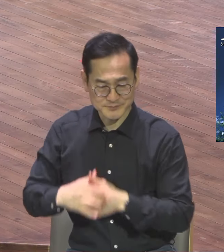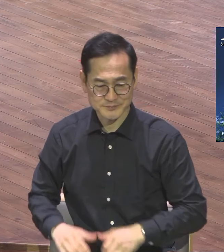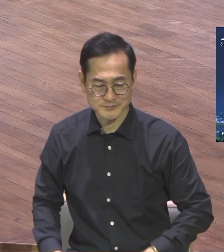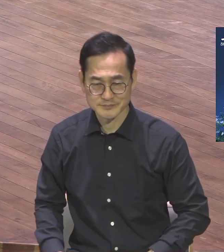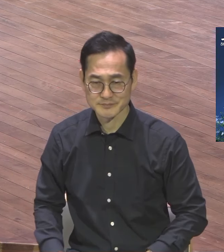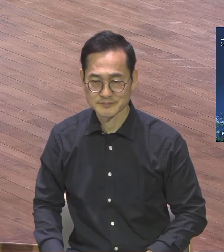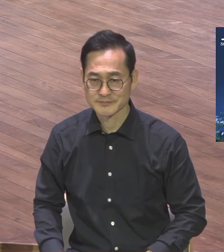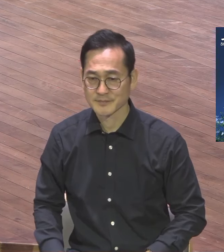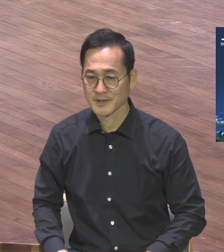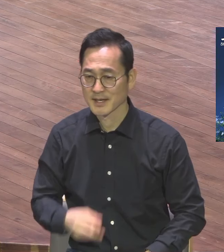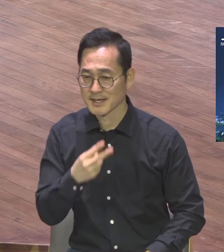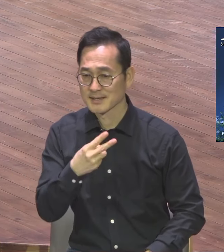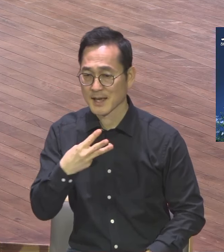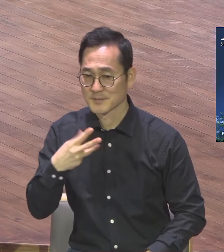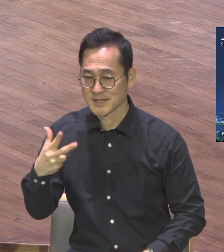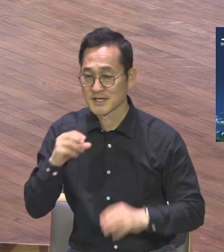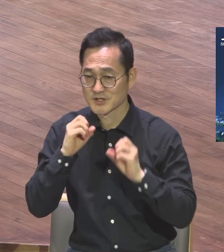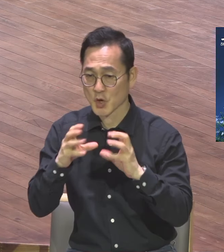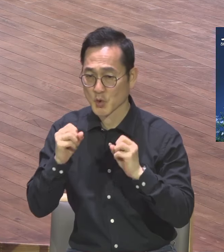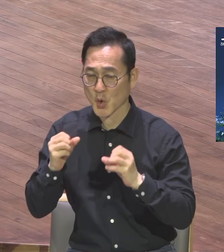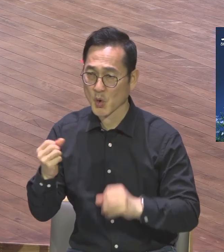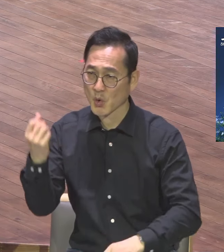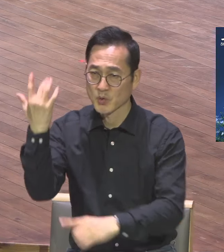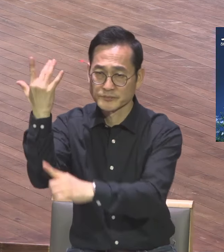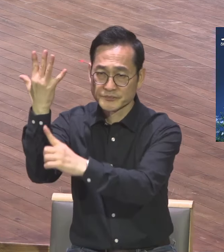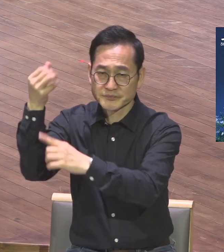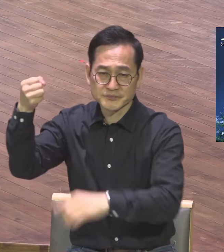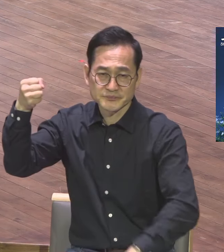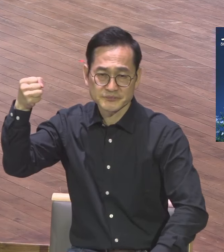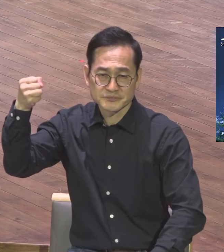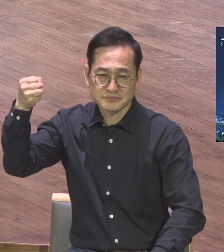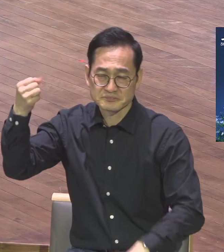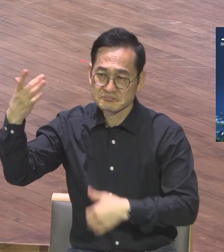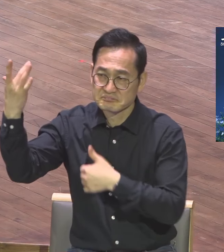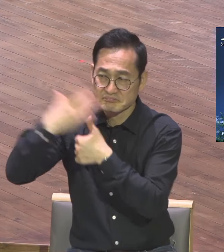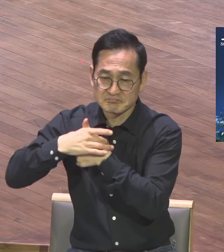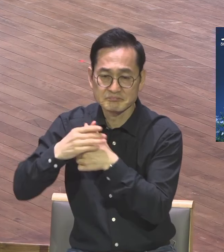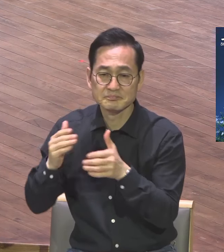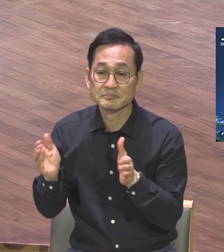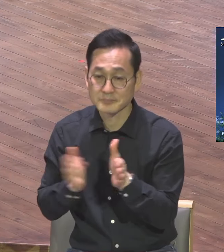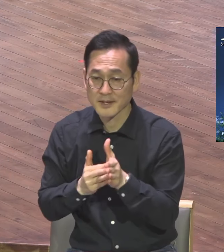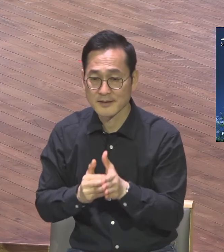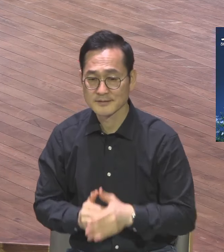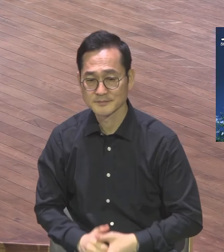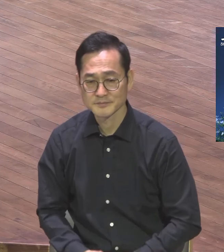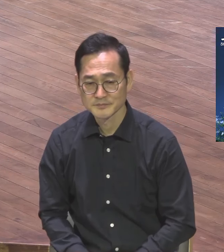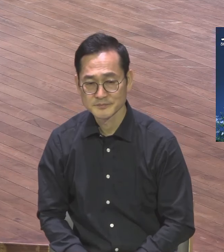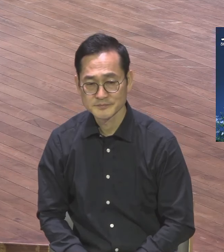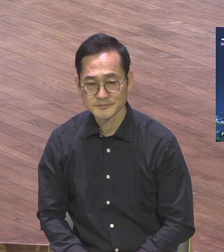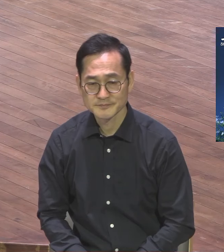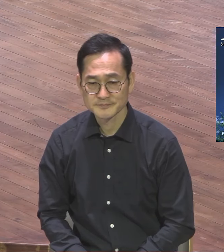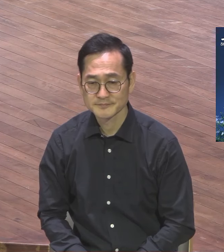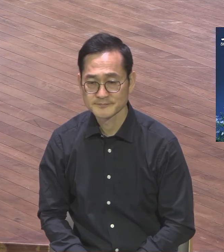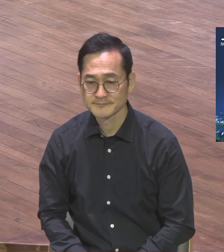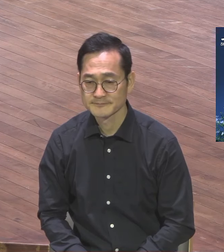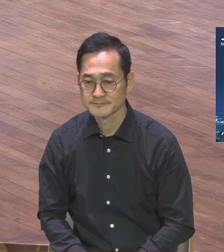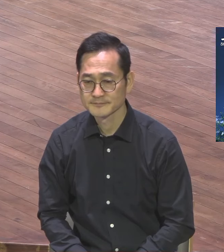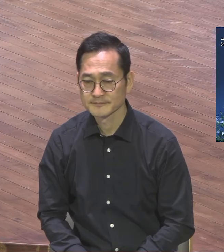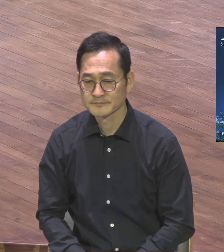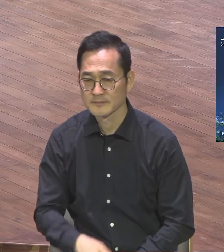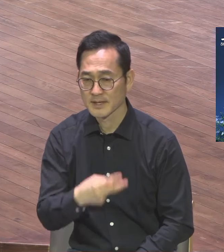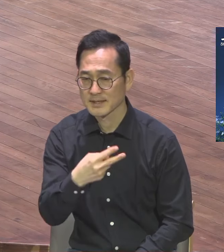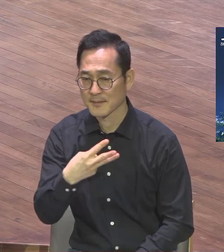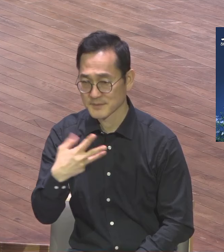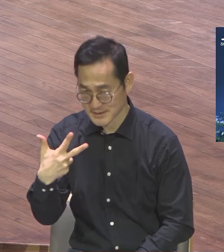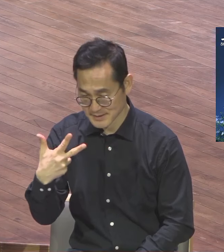237 선교 횃불을 드는 자, 토치베이러로 부르셨다. 아멘. 237